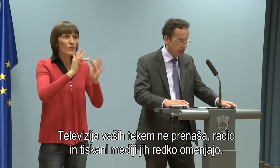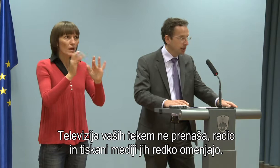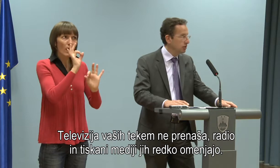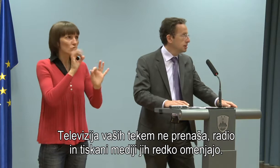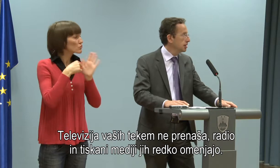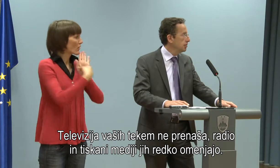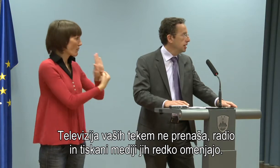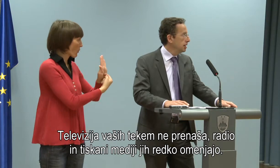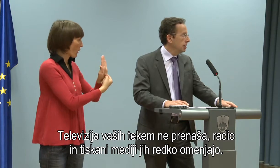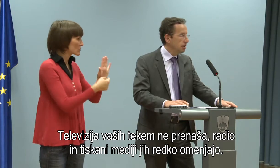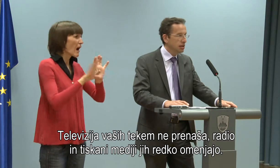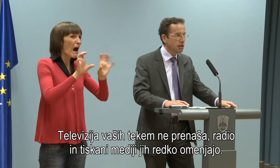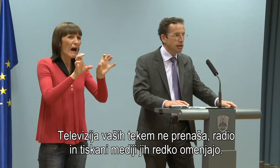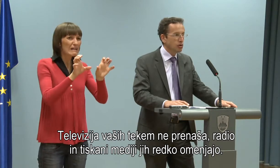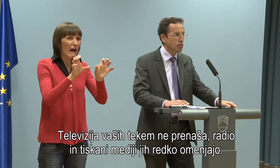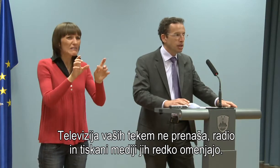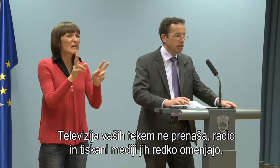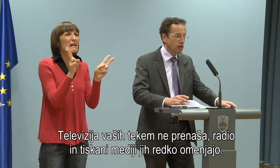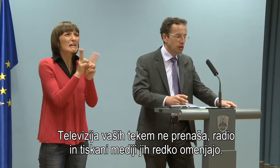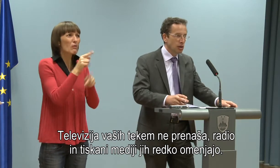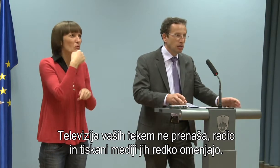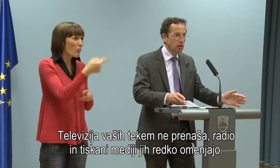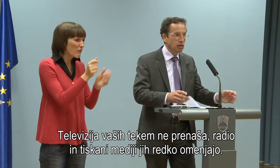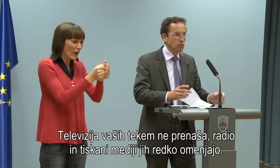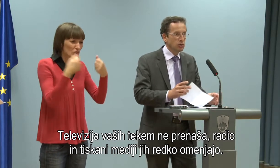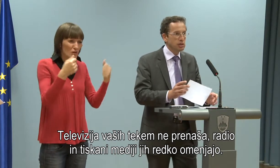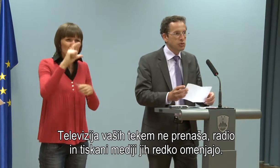radio, tiskani mediji jih le redko omenjajo.